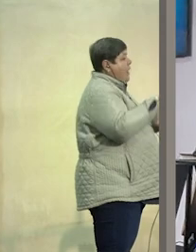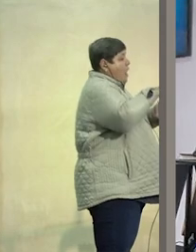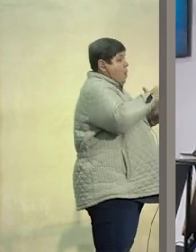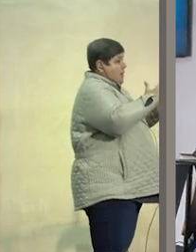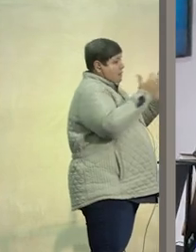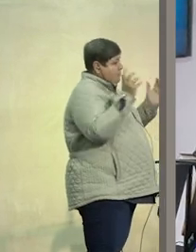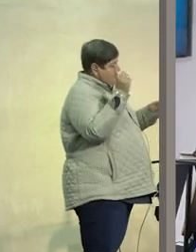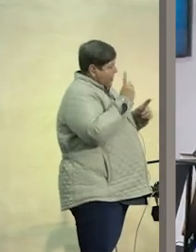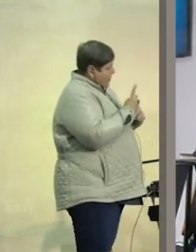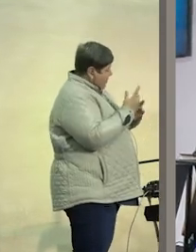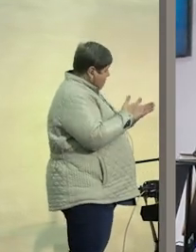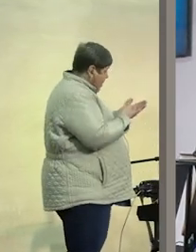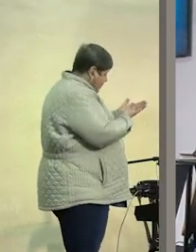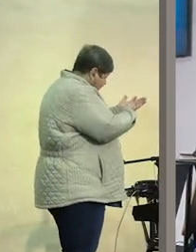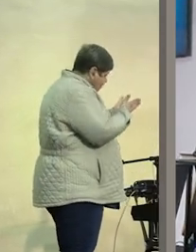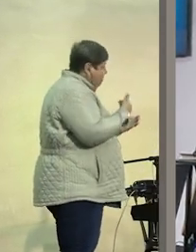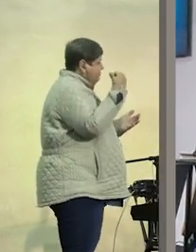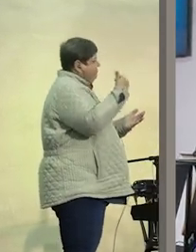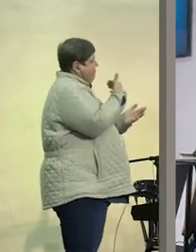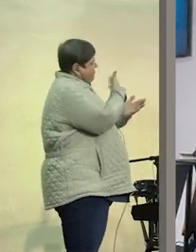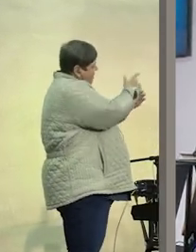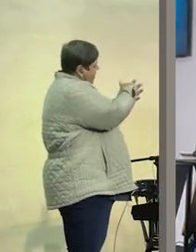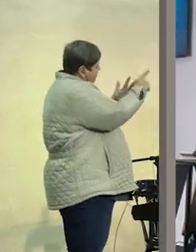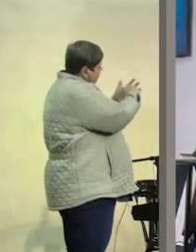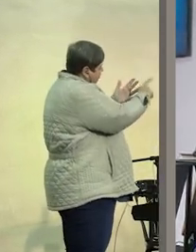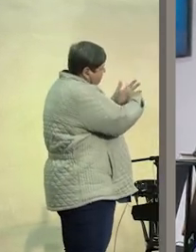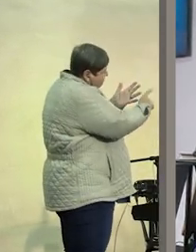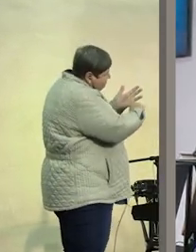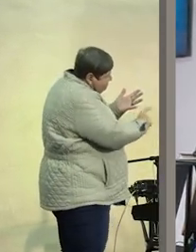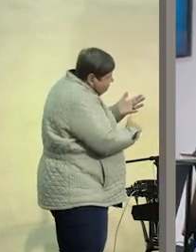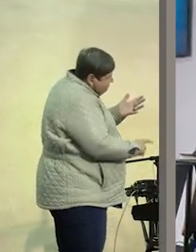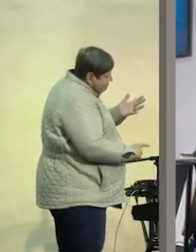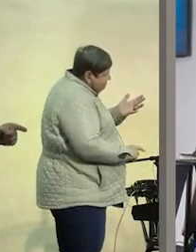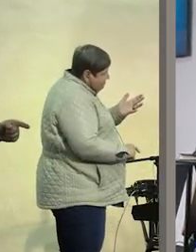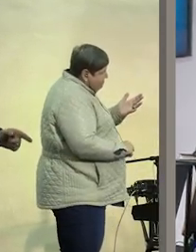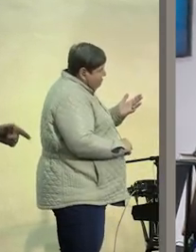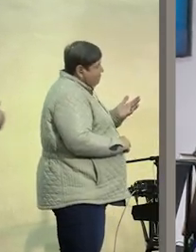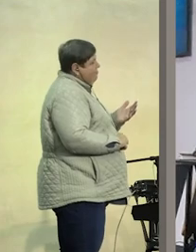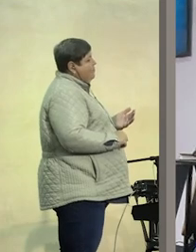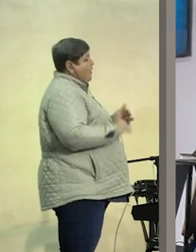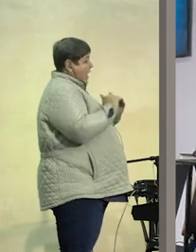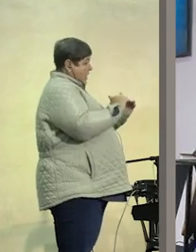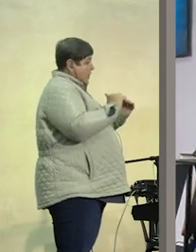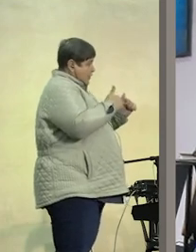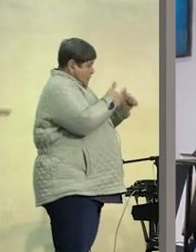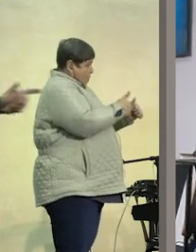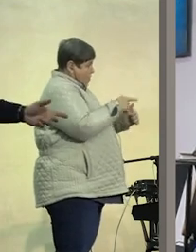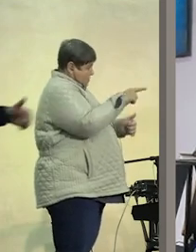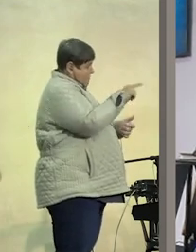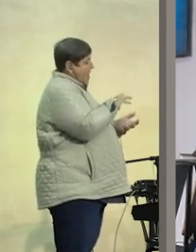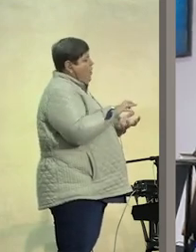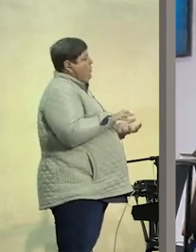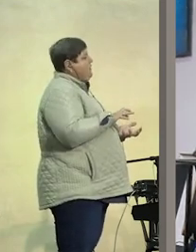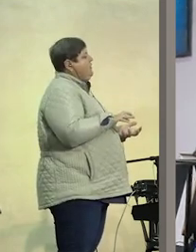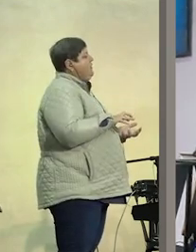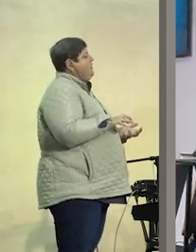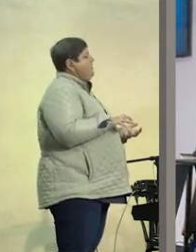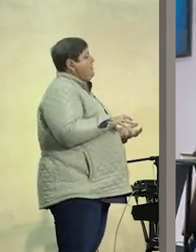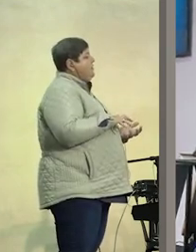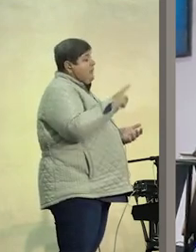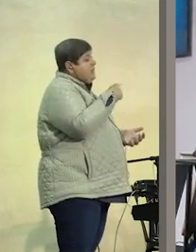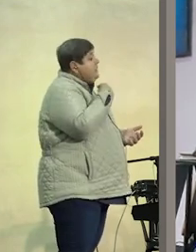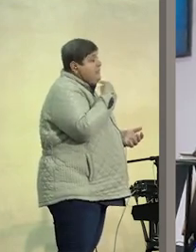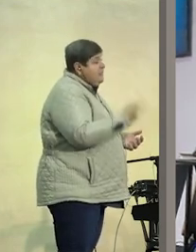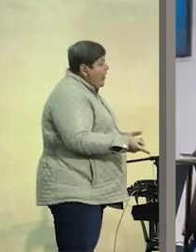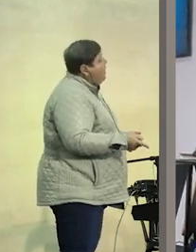voor staan, as ons babietjies vir die Here bring, dan sê ons elke keer dit, luister, jou kinders gaan doen wat jy doen, nie doen wat jy sê hulle moet doen nie. Hulle gaan